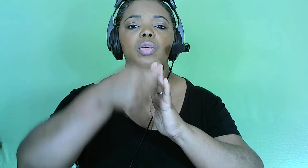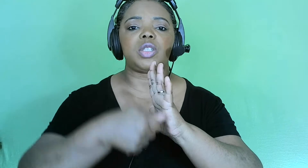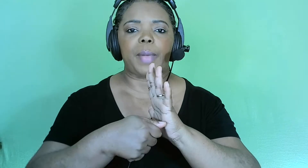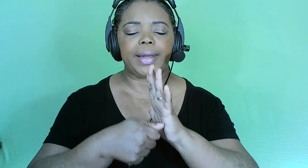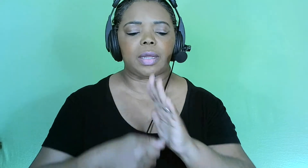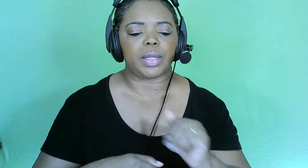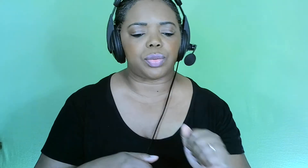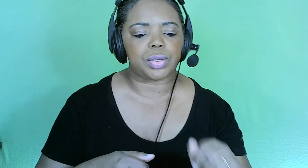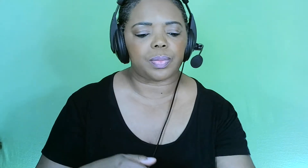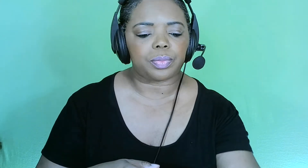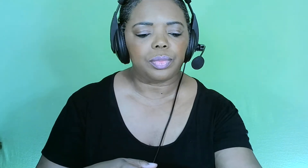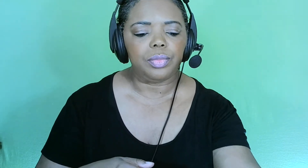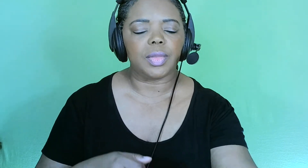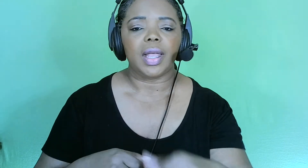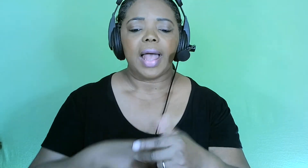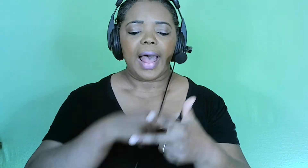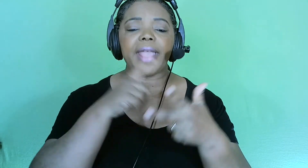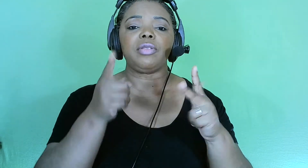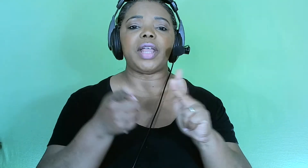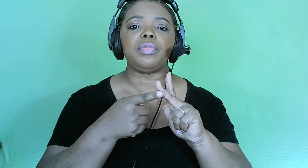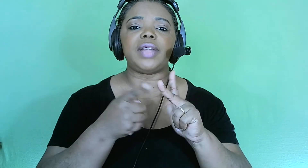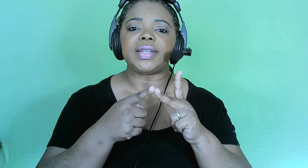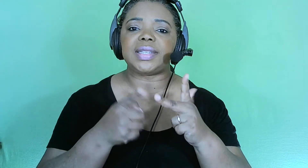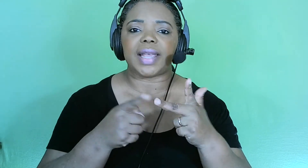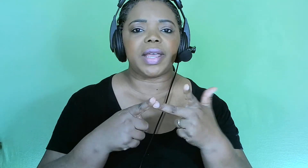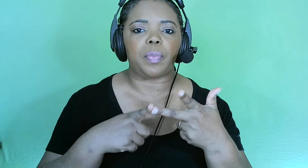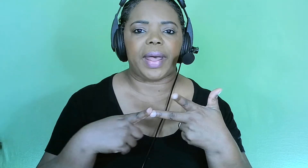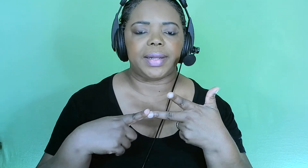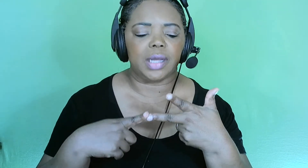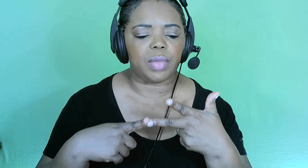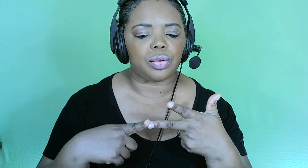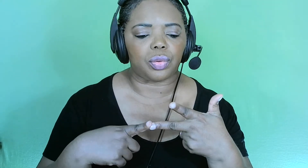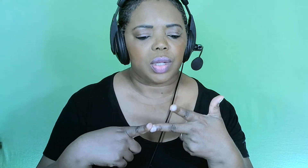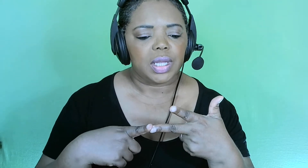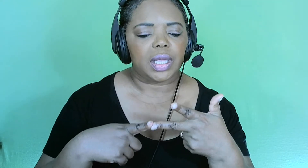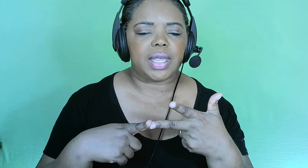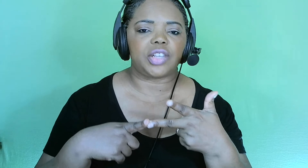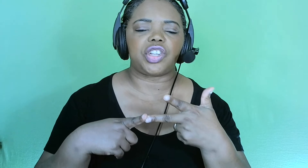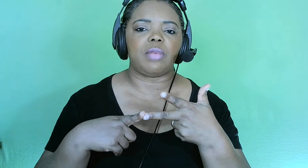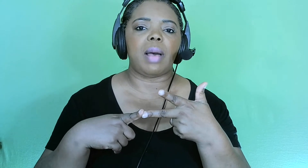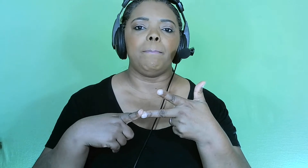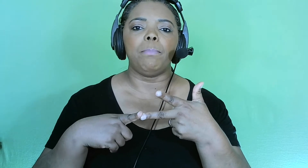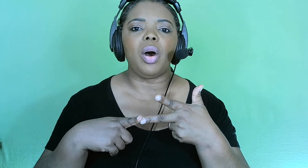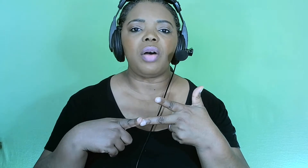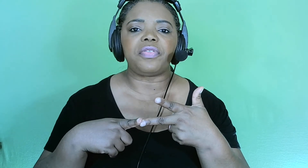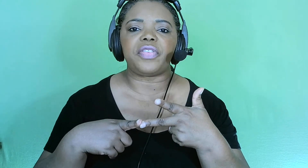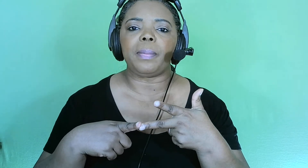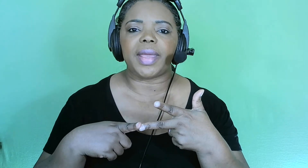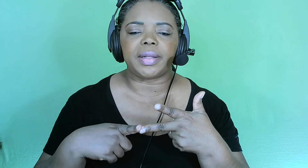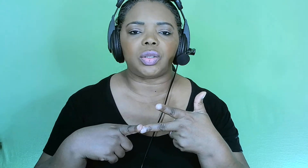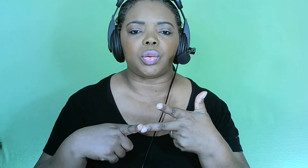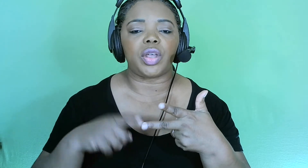os parâmetros. Aí eu tenho um terceiro parâmetro que chama movimento, e